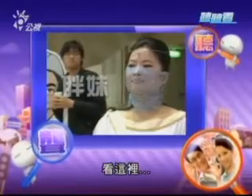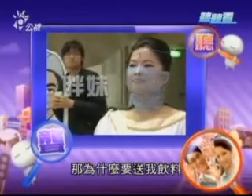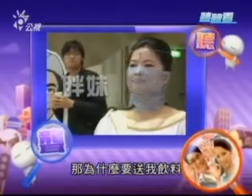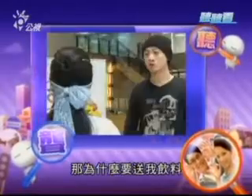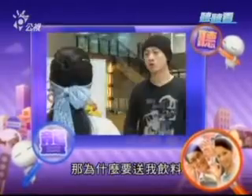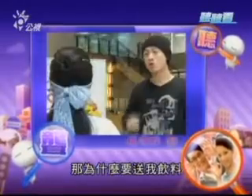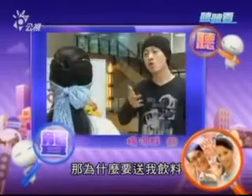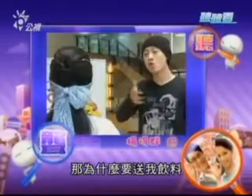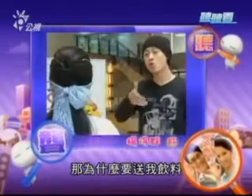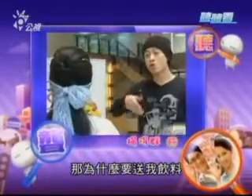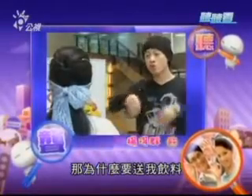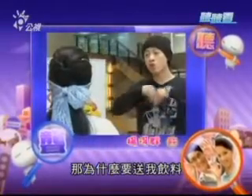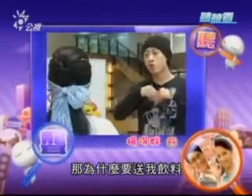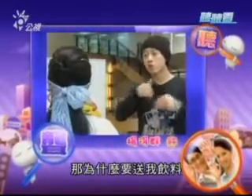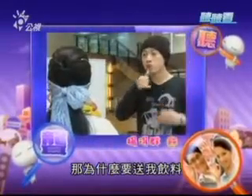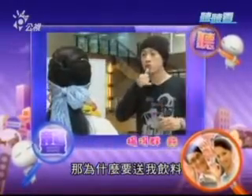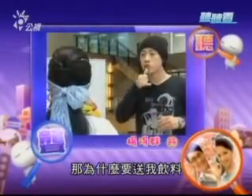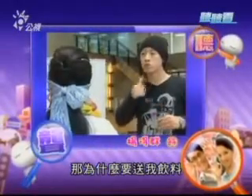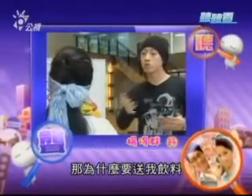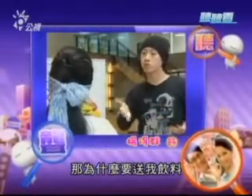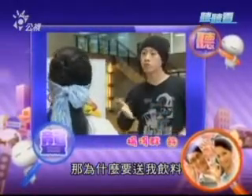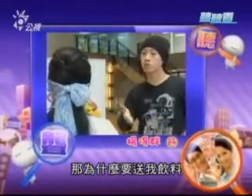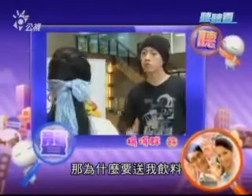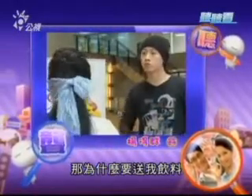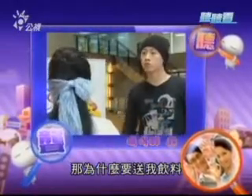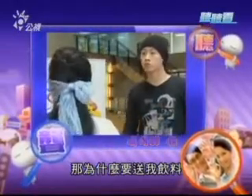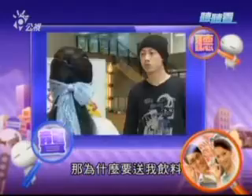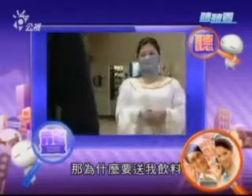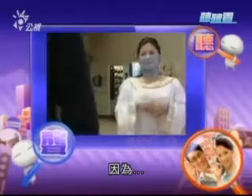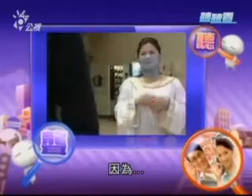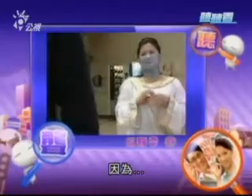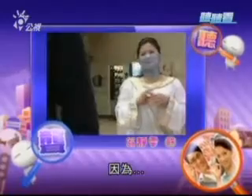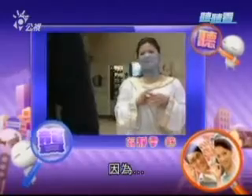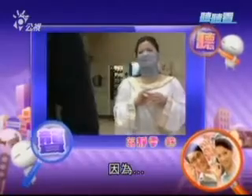看这里， 那为什么要送我饮料？